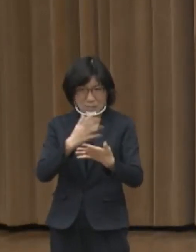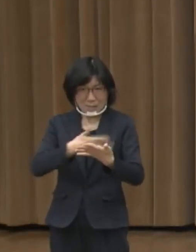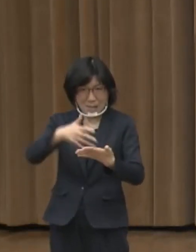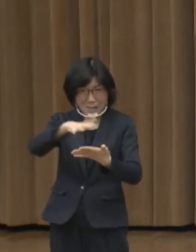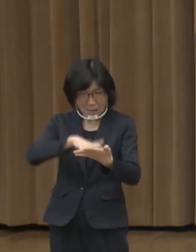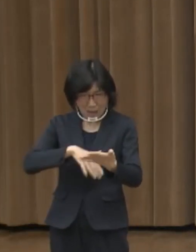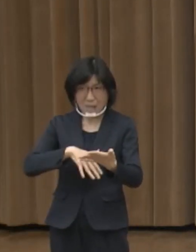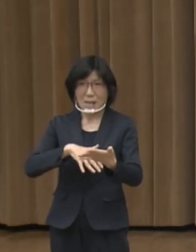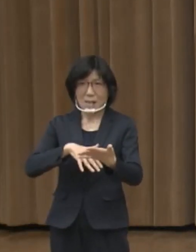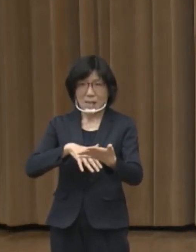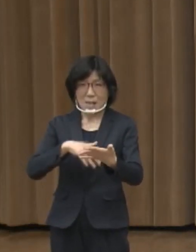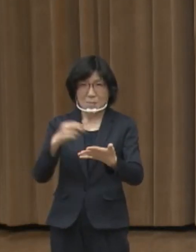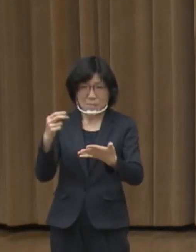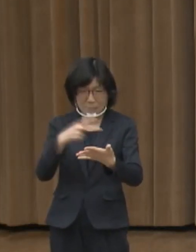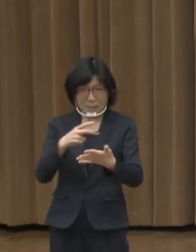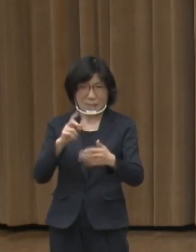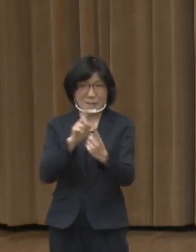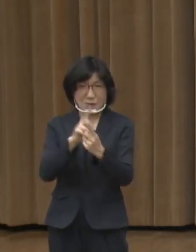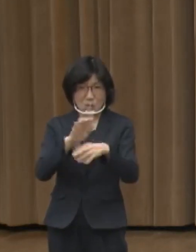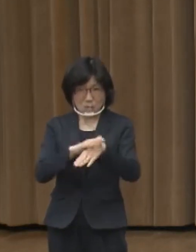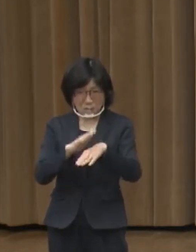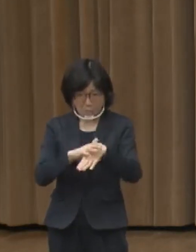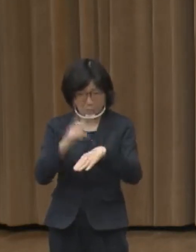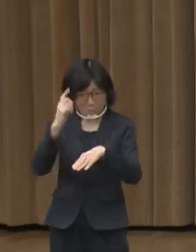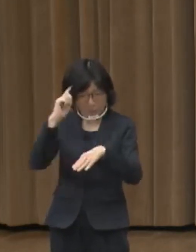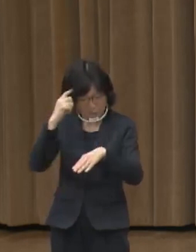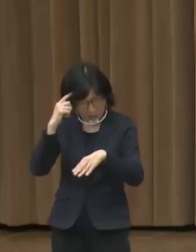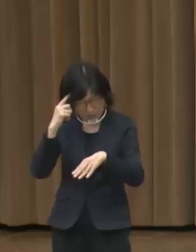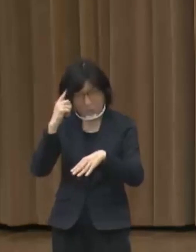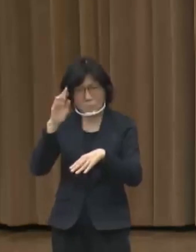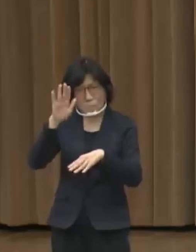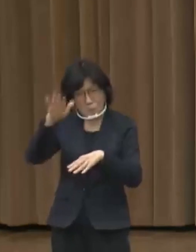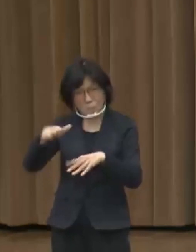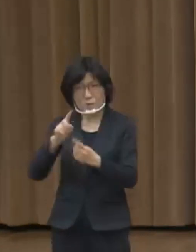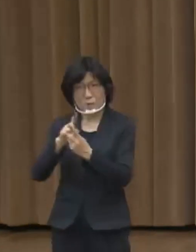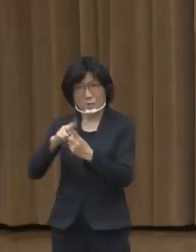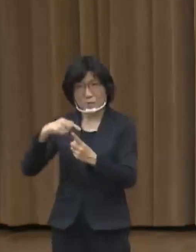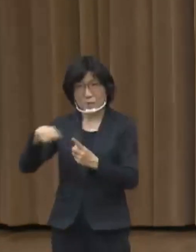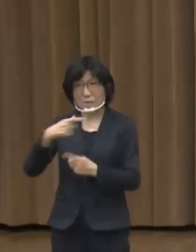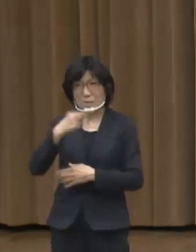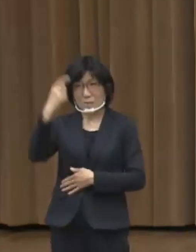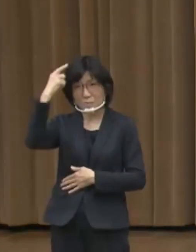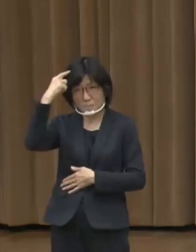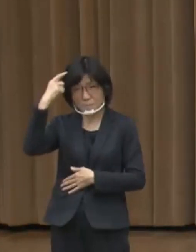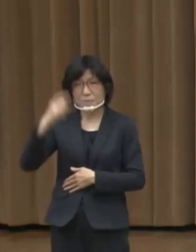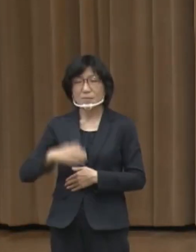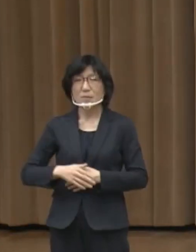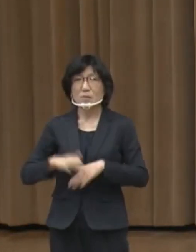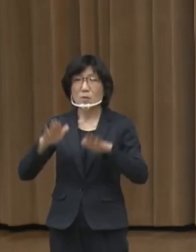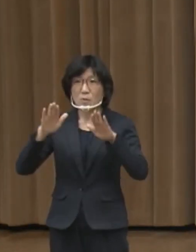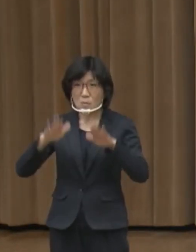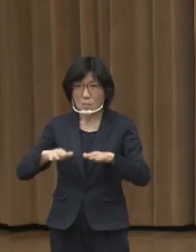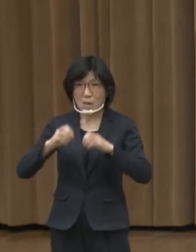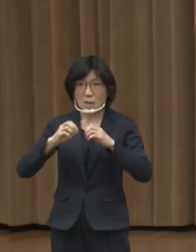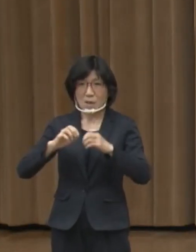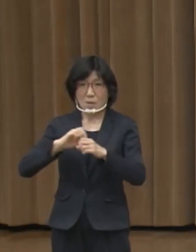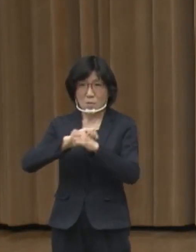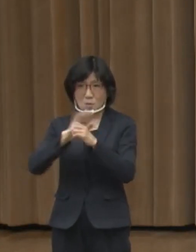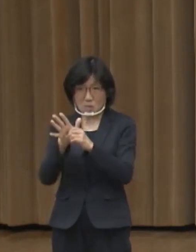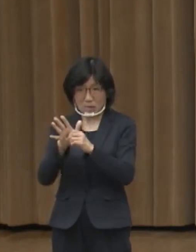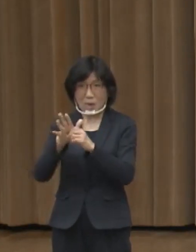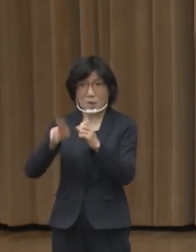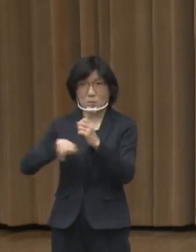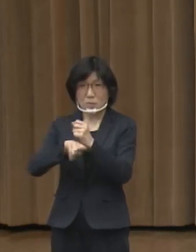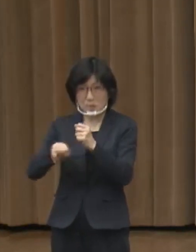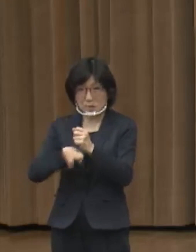ズに踏み出すための対策を講じていく必要があると考えています。そこで本日は新型コロナウイルス感染症